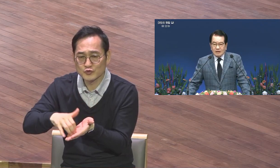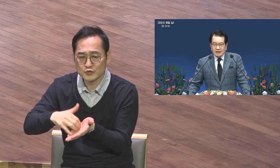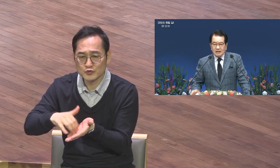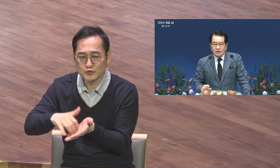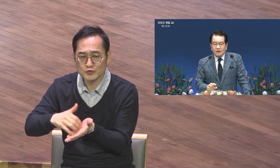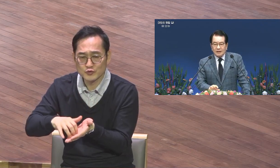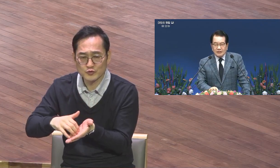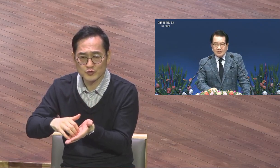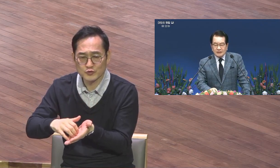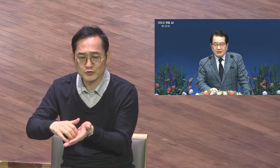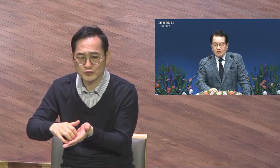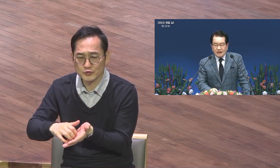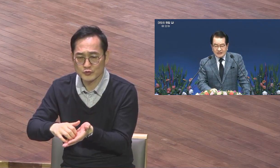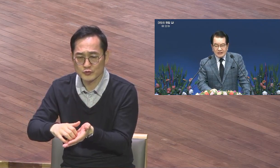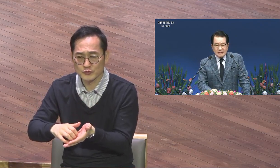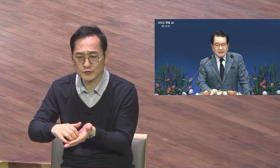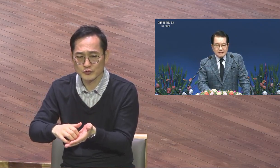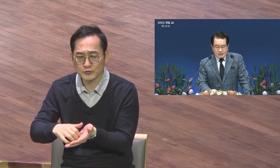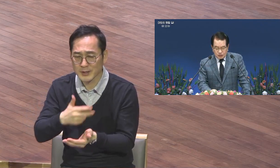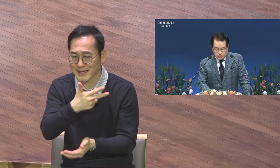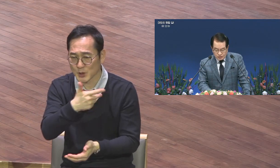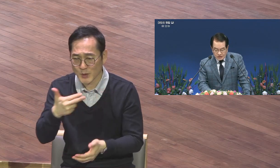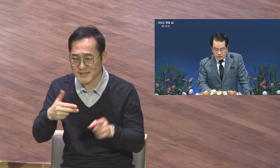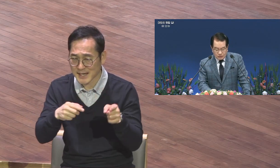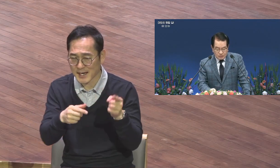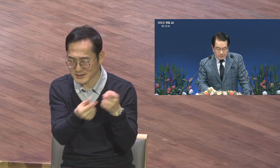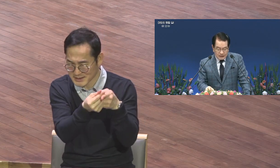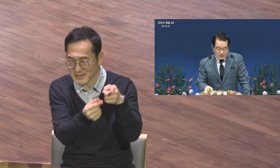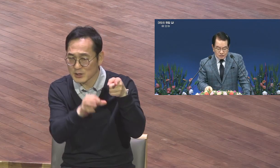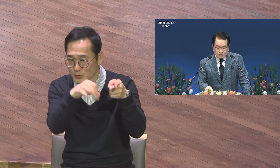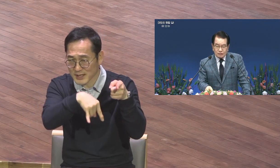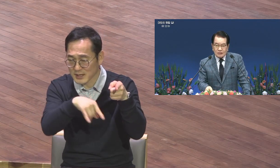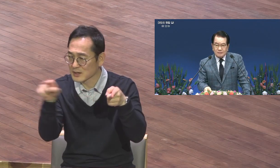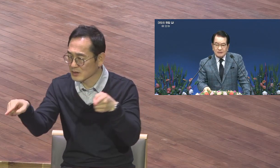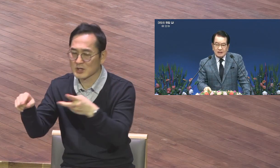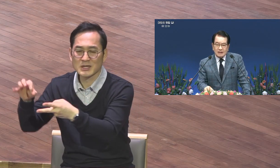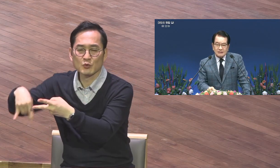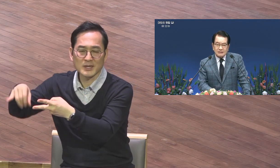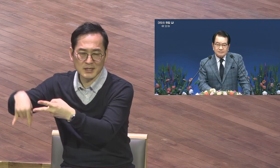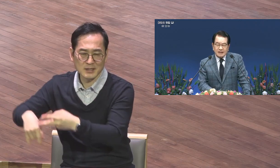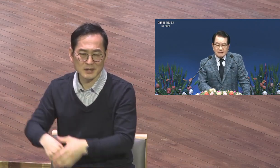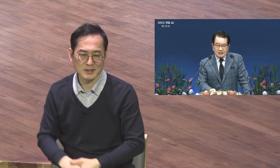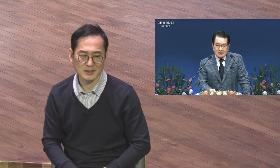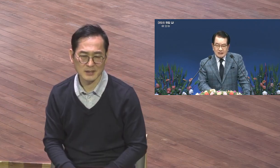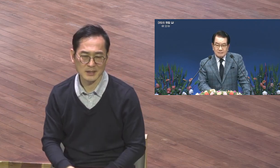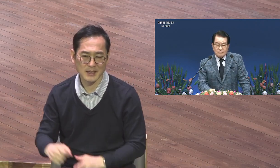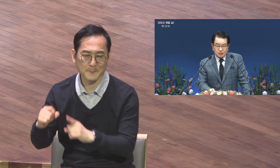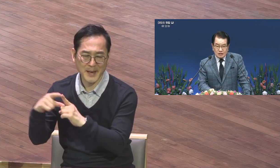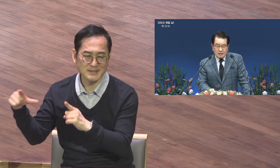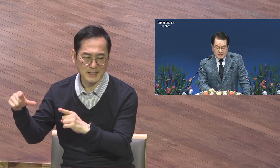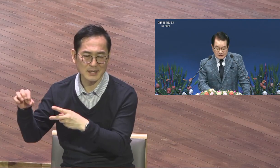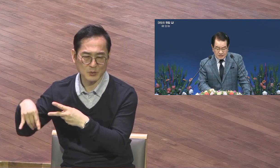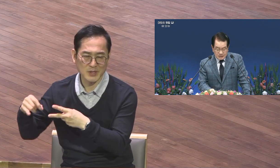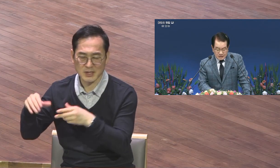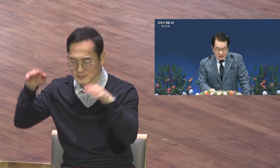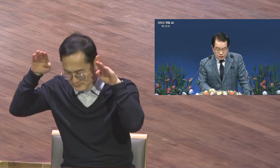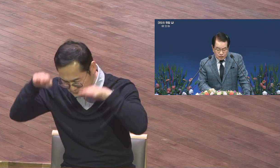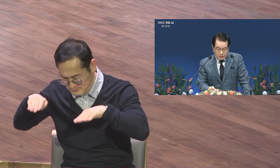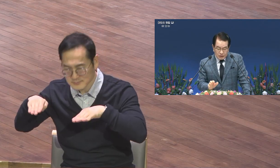이슬람 인구가 인도네시아에 이어서 두 번째로 많은 국가입니다. 이 파키스탄이